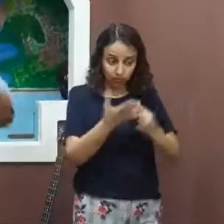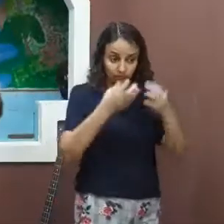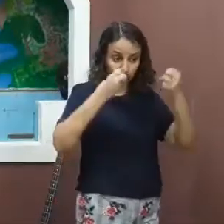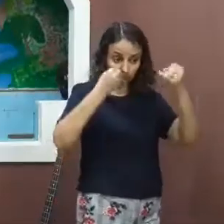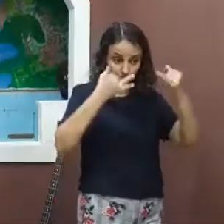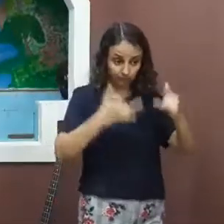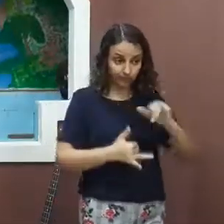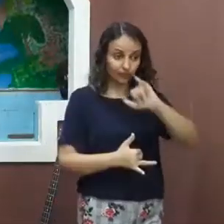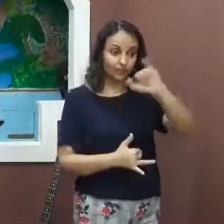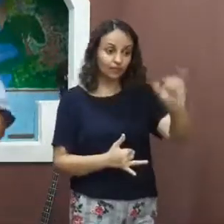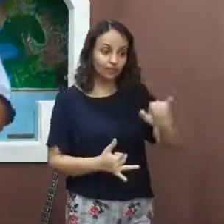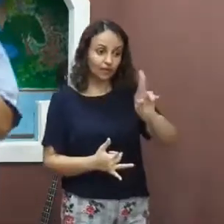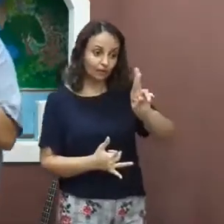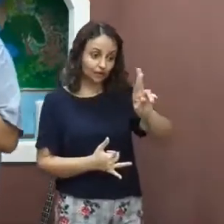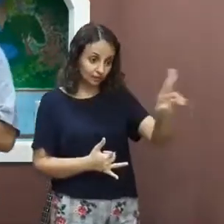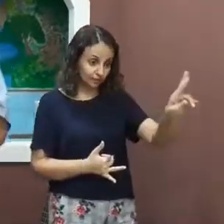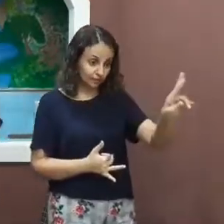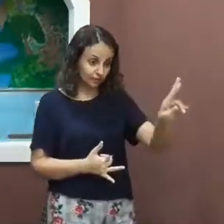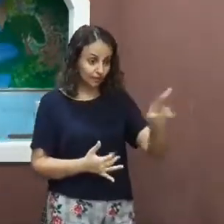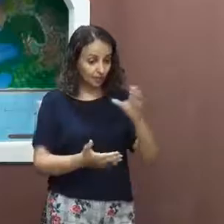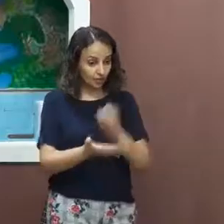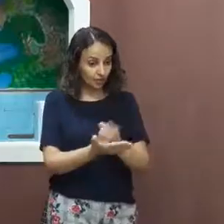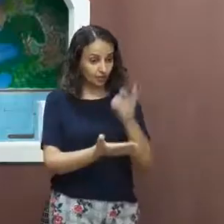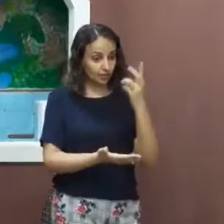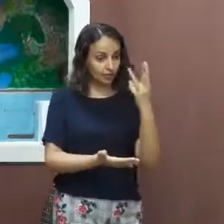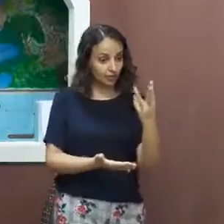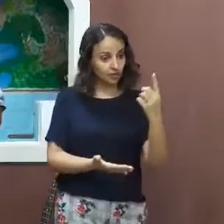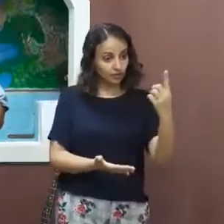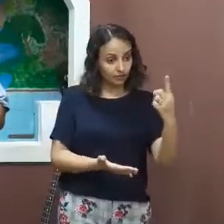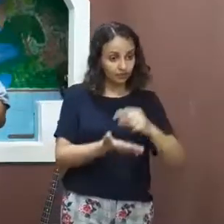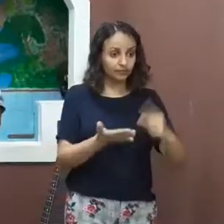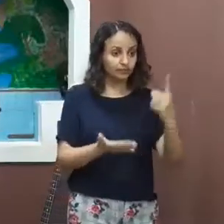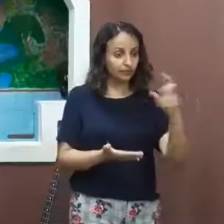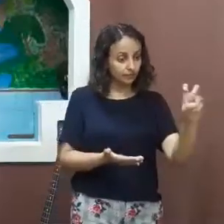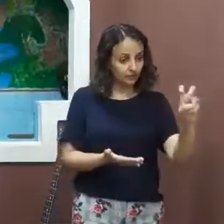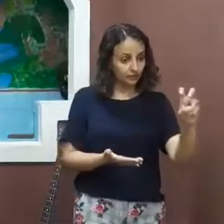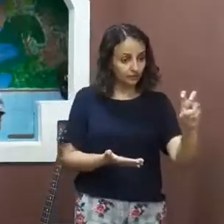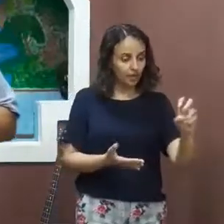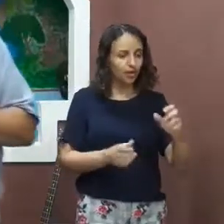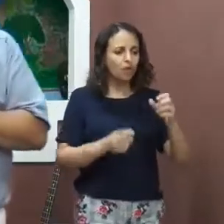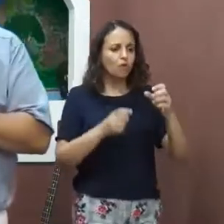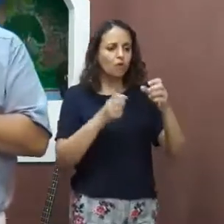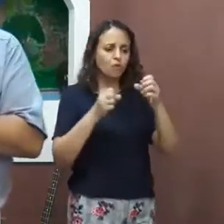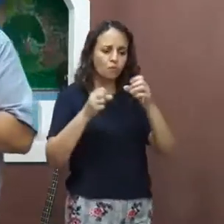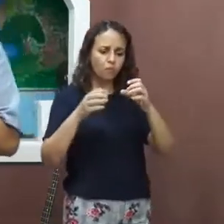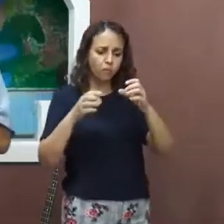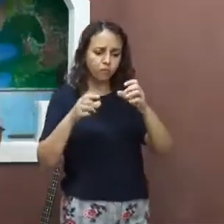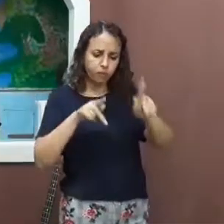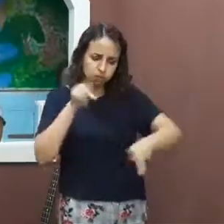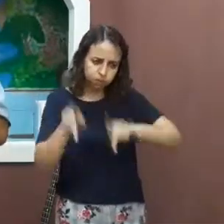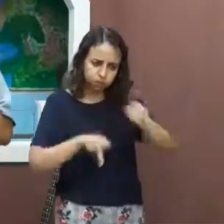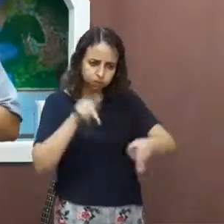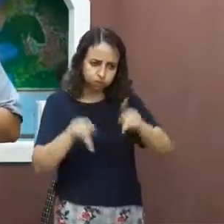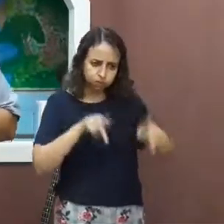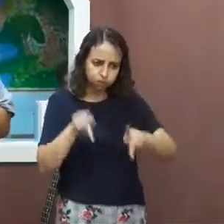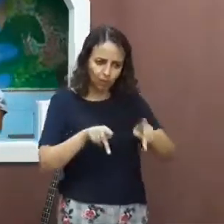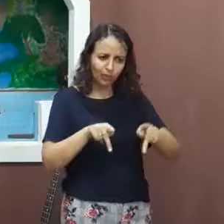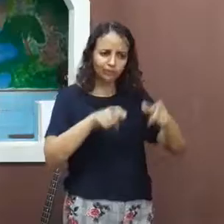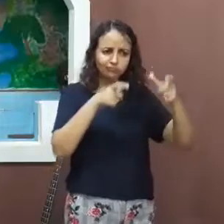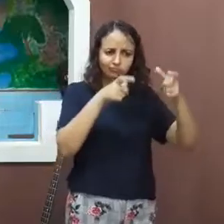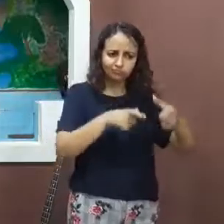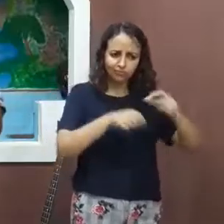31, versículo 15. Quando o povo de Judá, o povo de Israel, o povo de Deus,